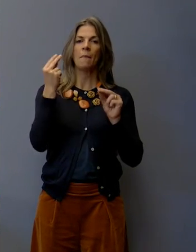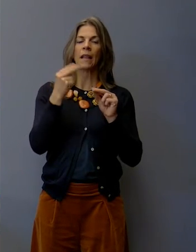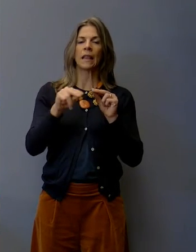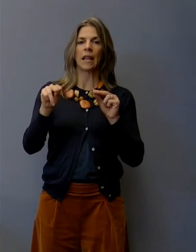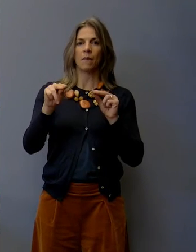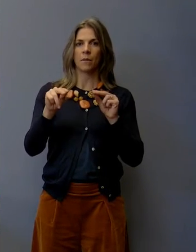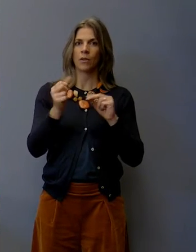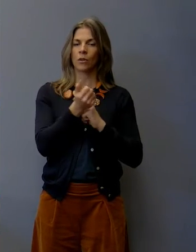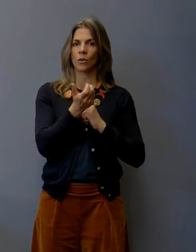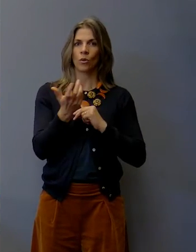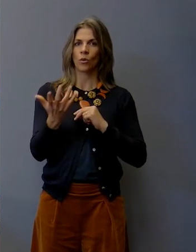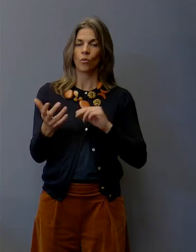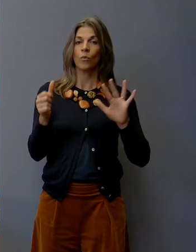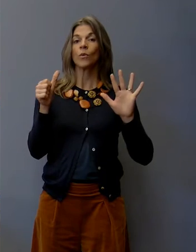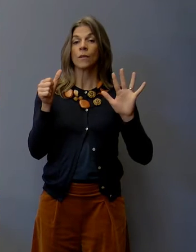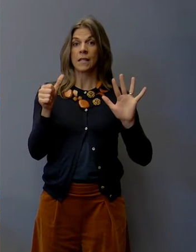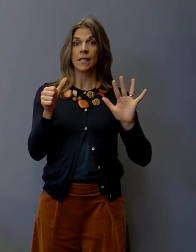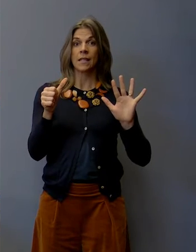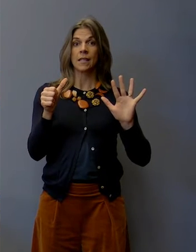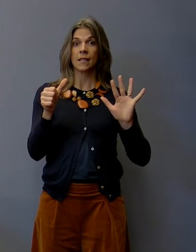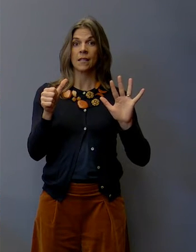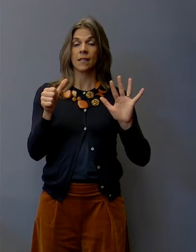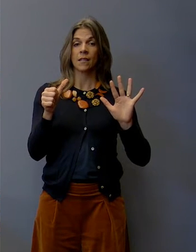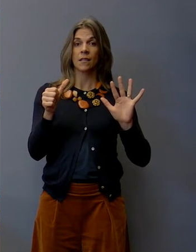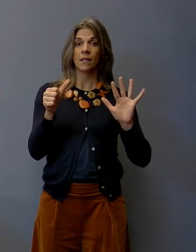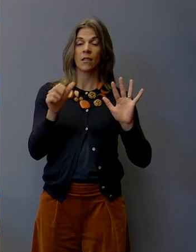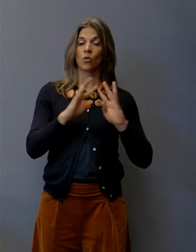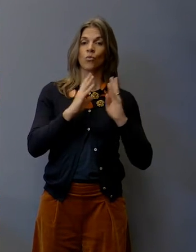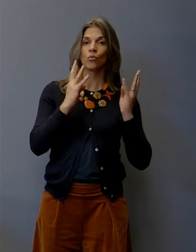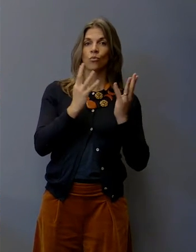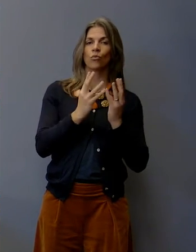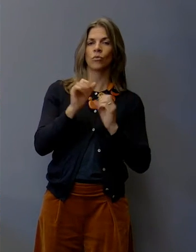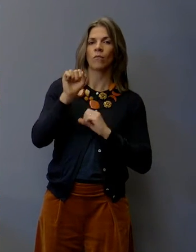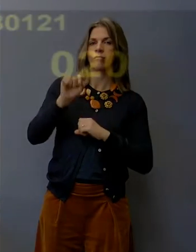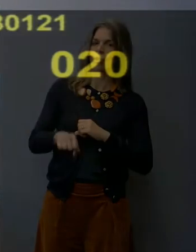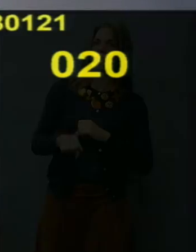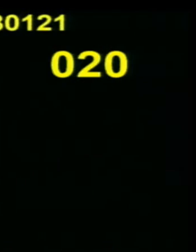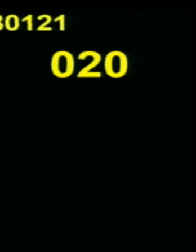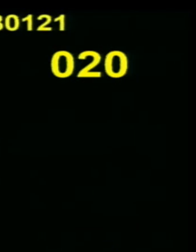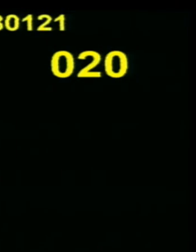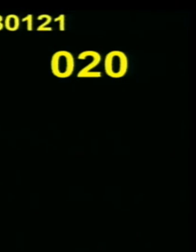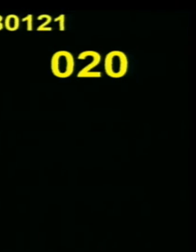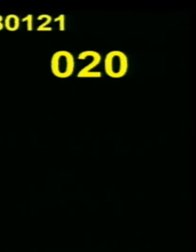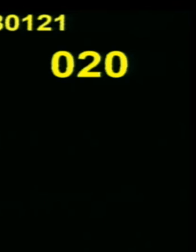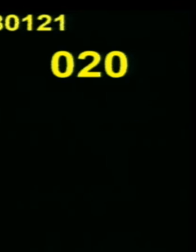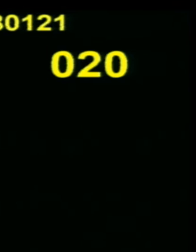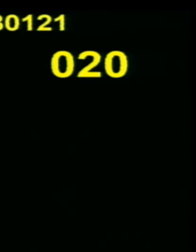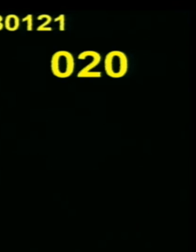numero 6 con parere contrario della giunta si vota